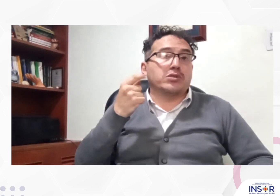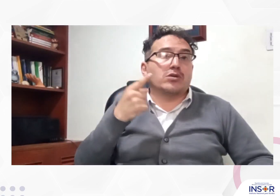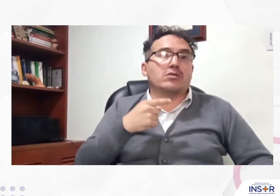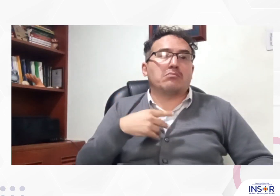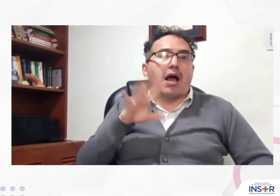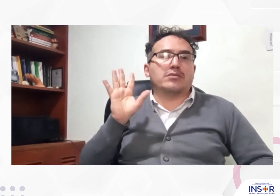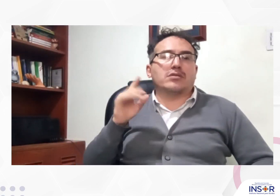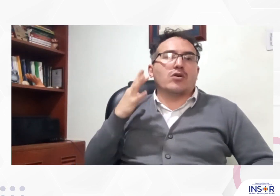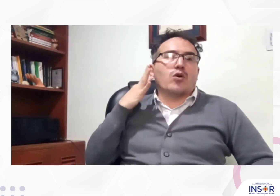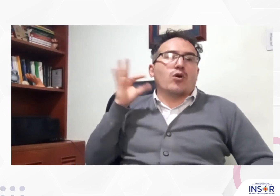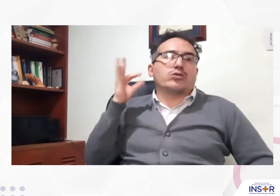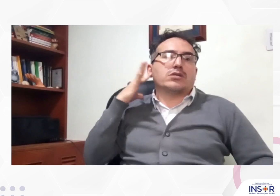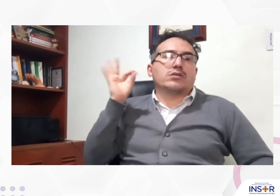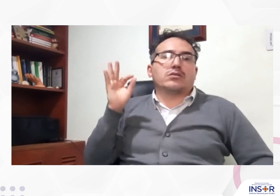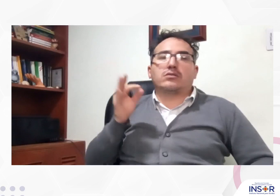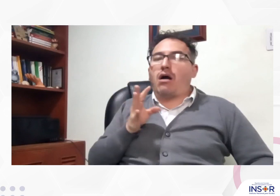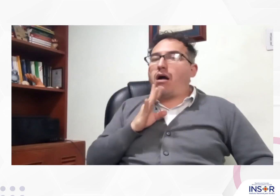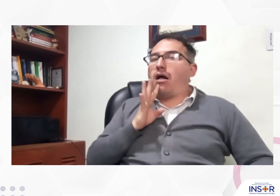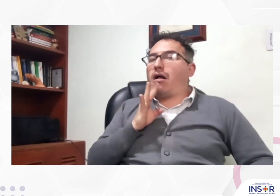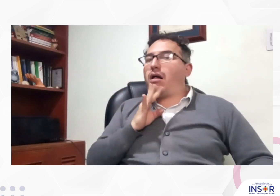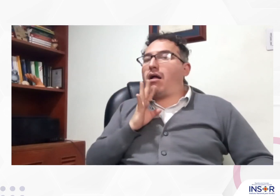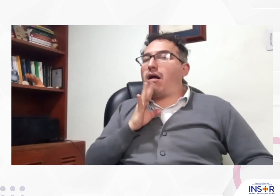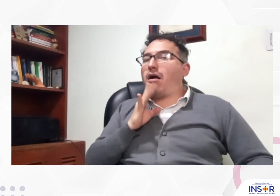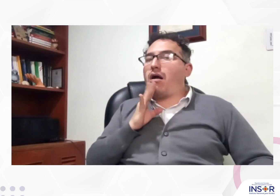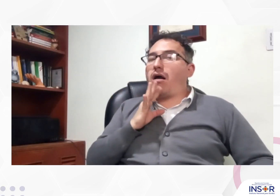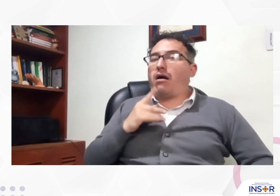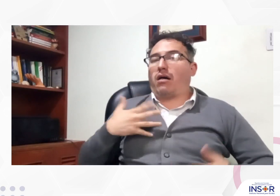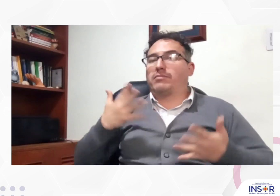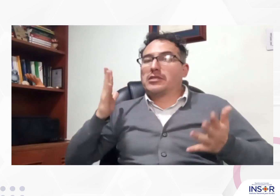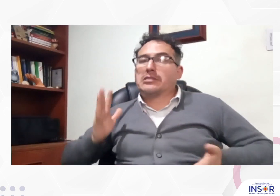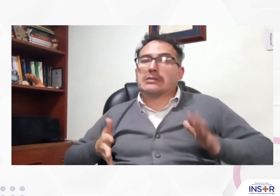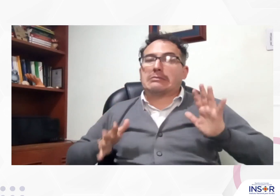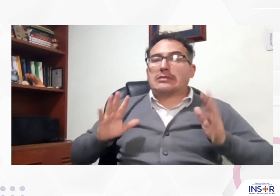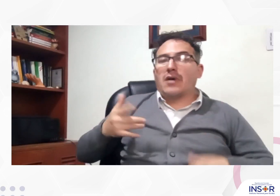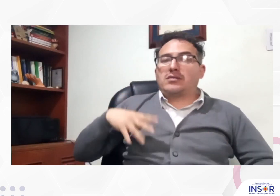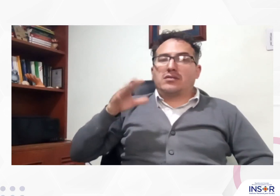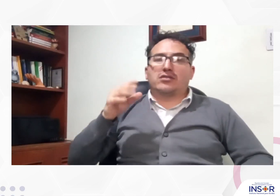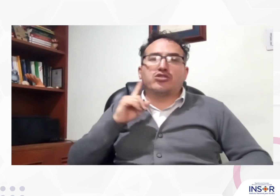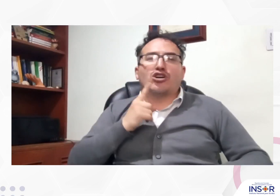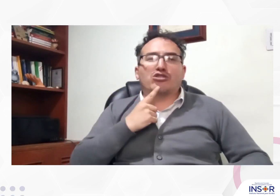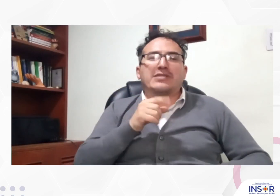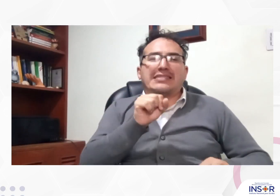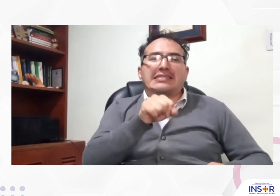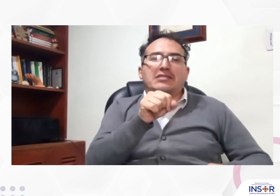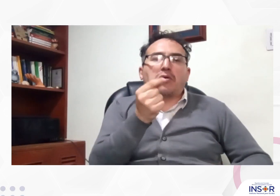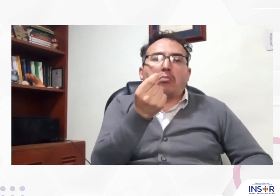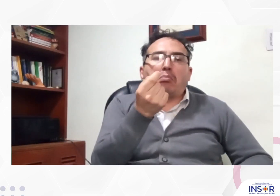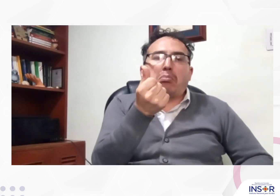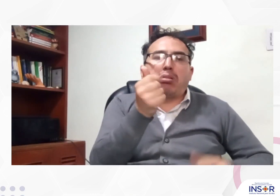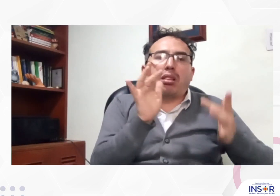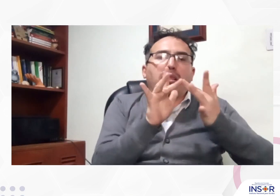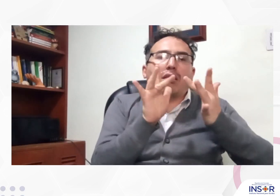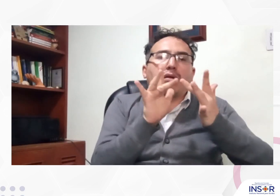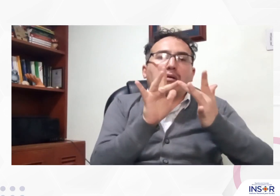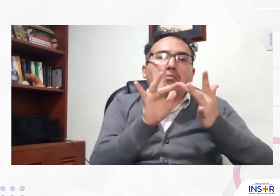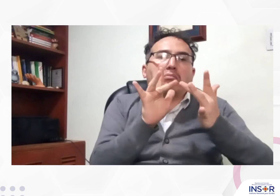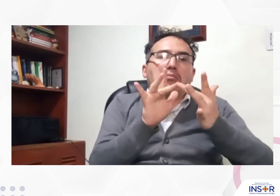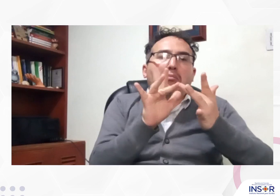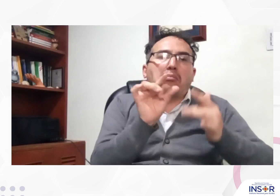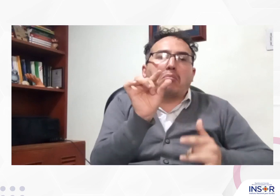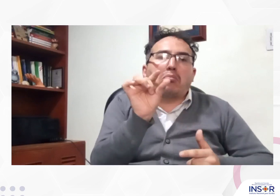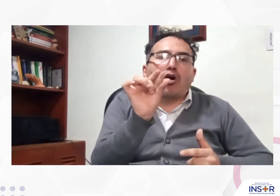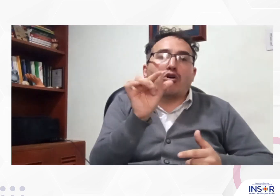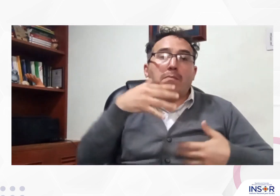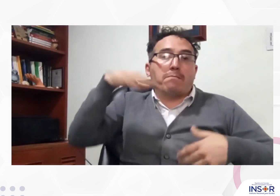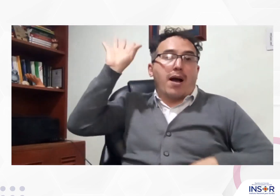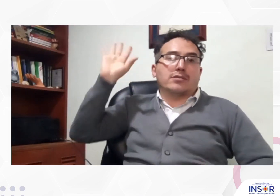sobre la comunidad sorda y otras personas hipoacúsicas que se sienten mucho más cómodas desde la oralidad y desde pues esa